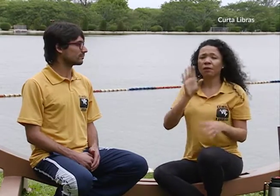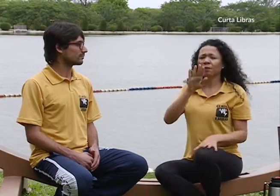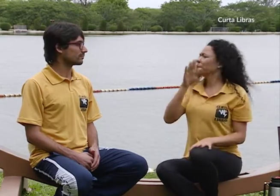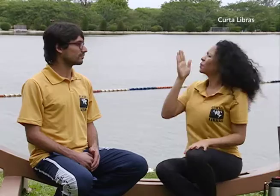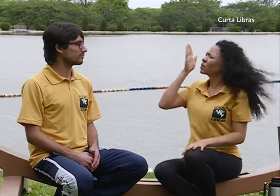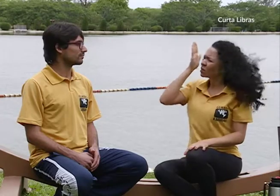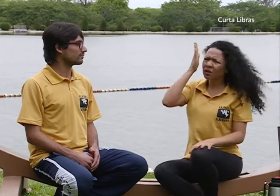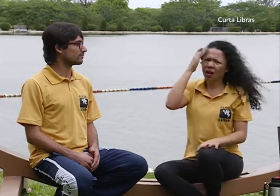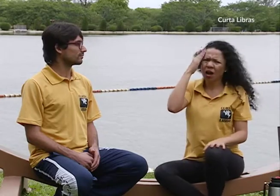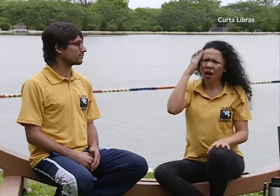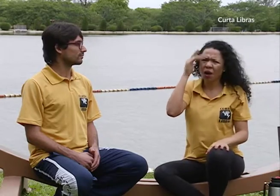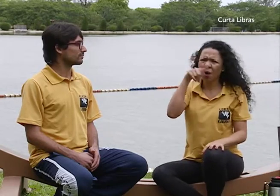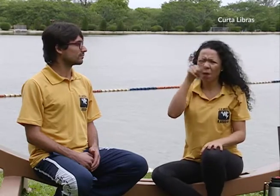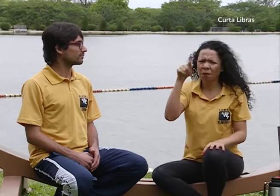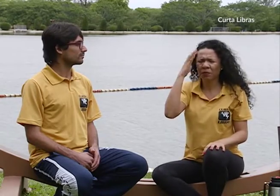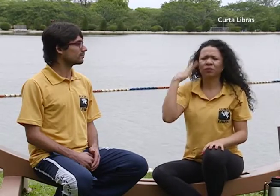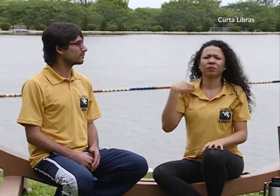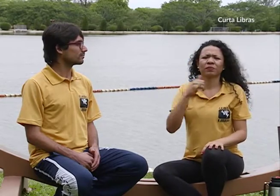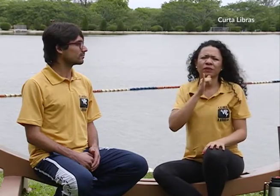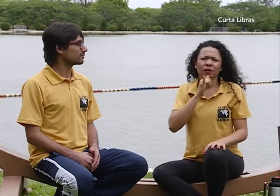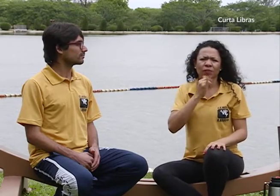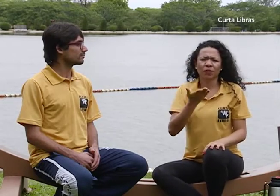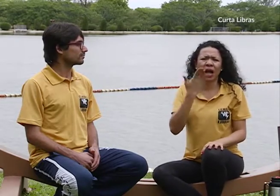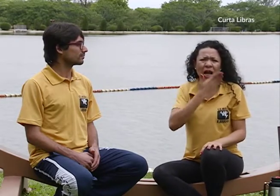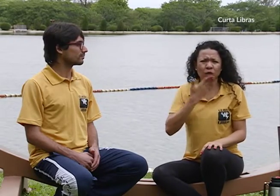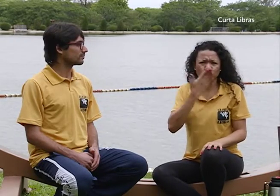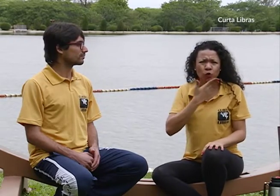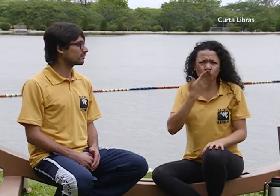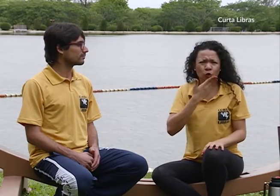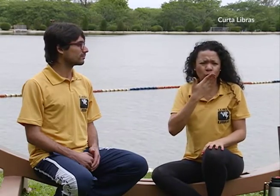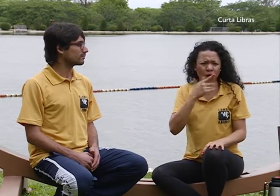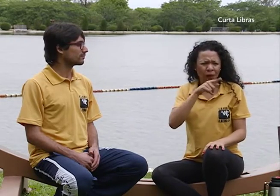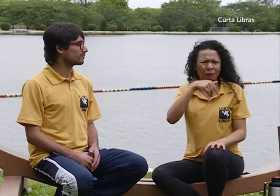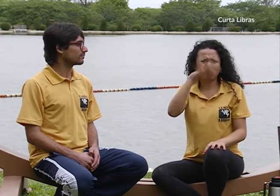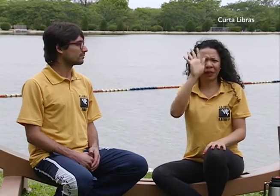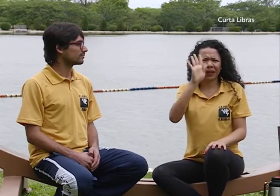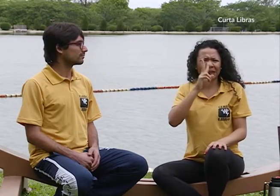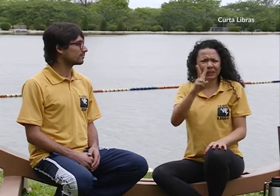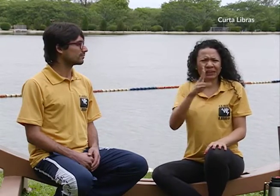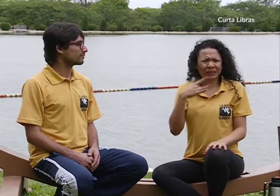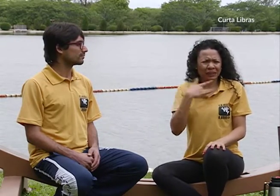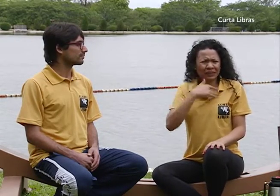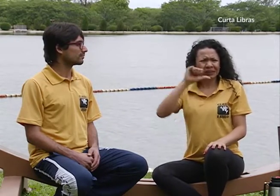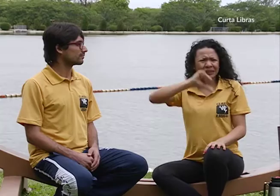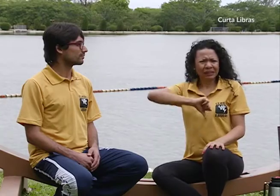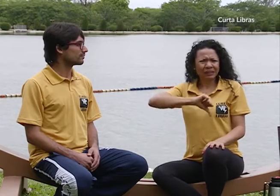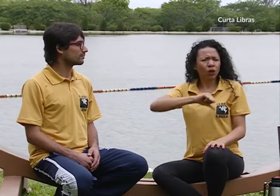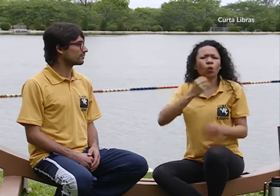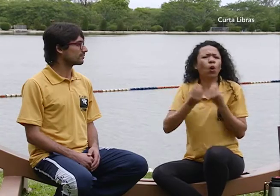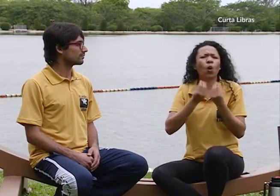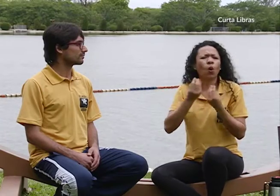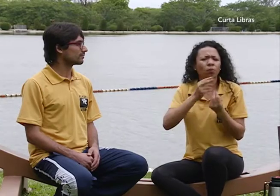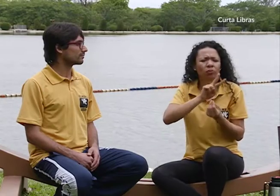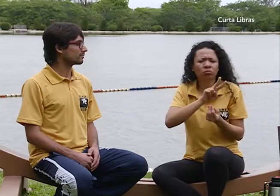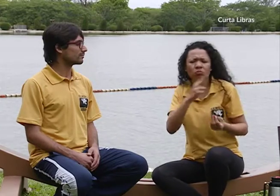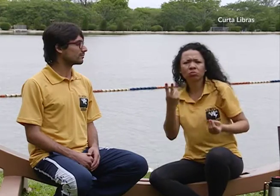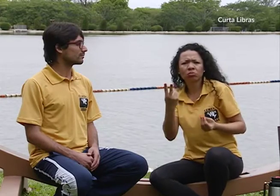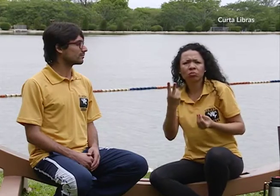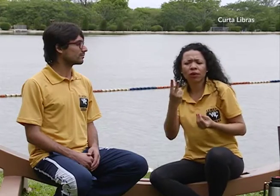3 em 3 horas. E isso também ajuda na saúde, assim como as atividades físicas que precisam ser feitas. Não sei se vocês sabem,